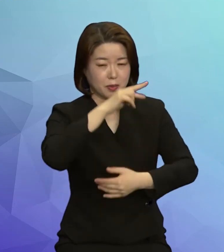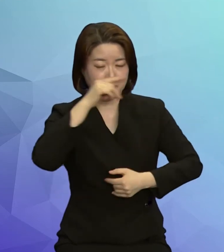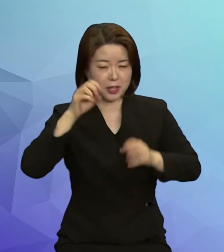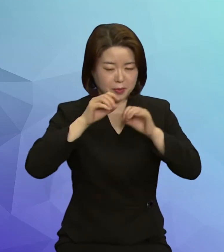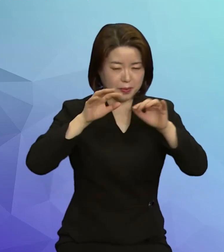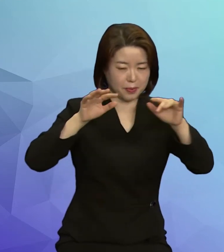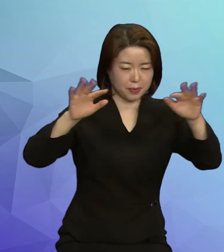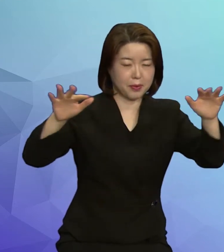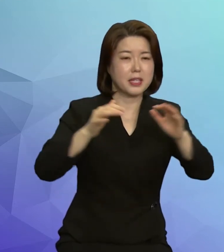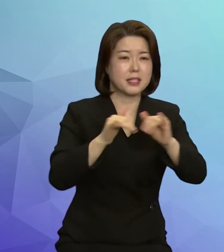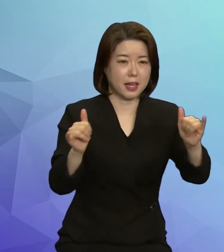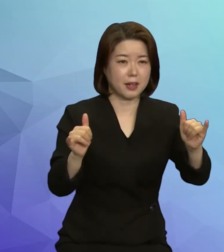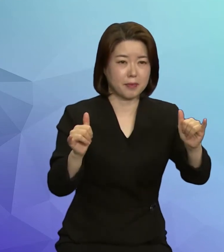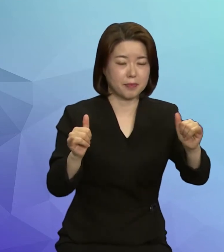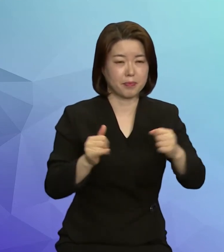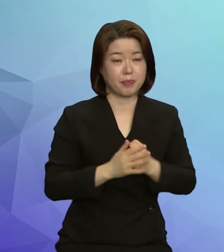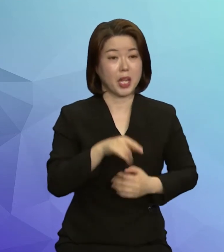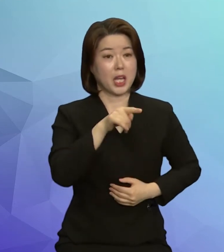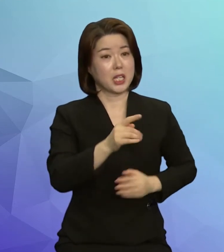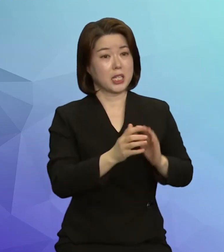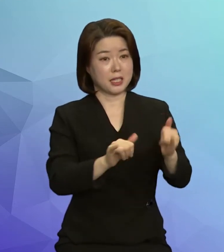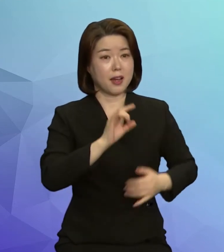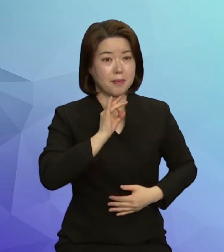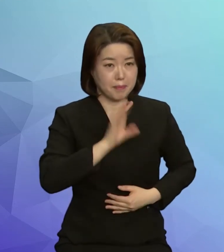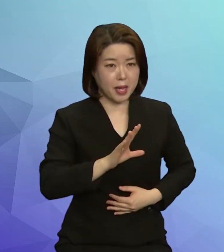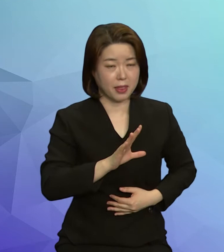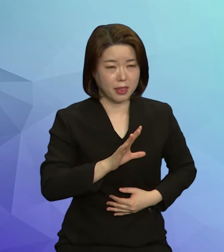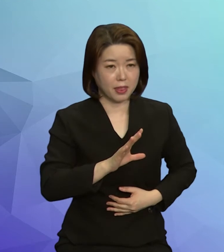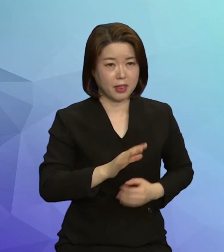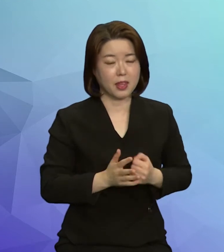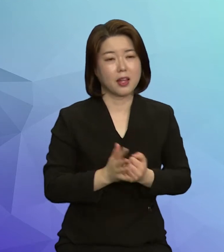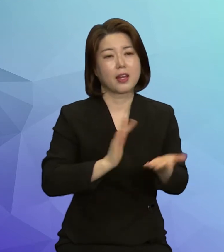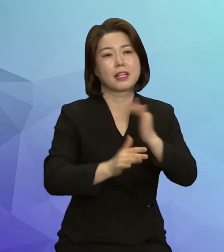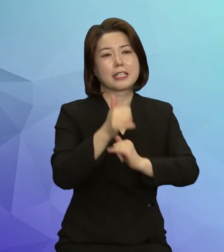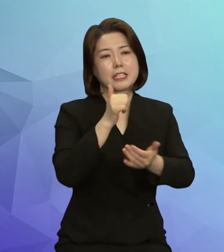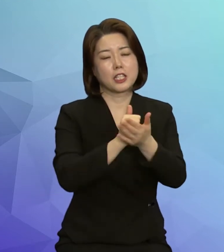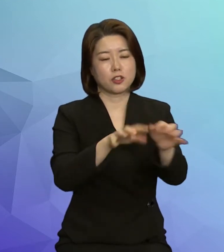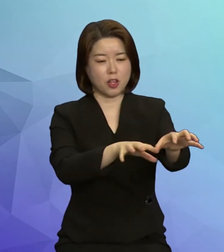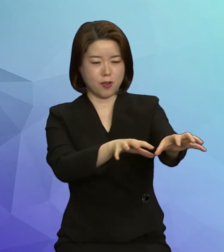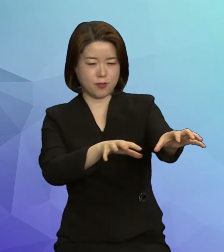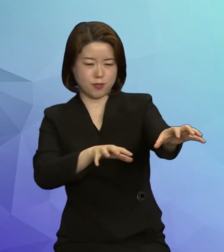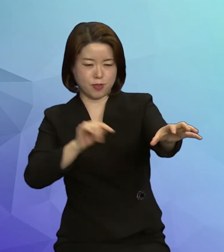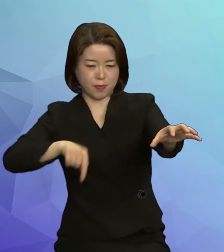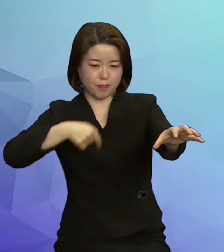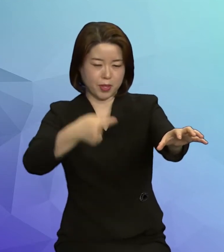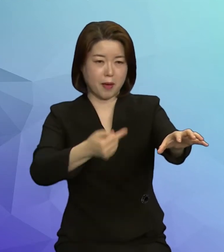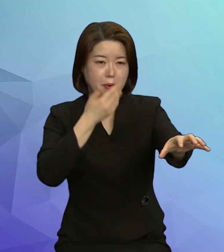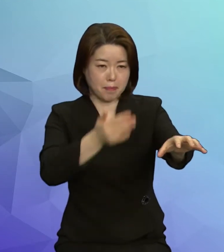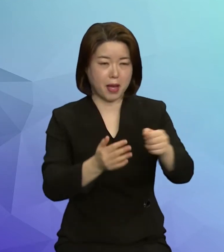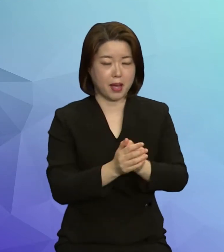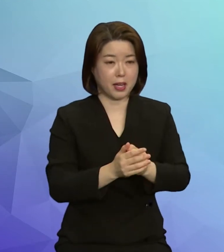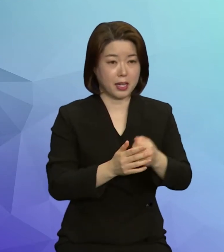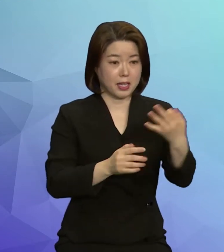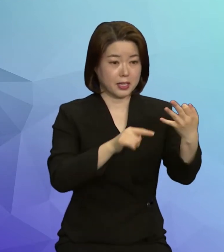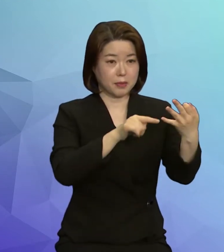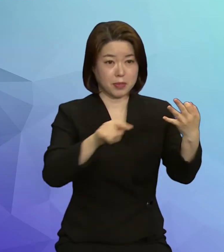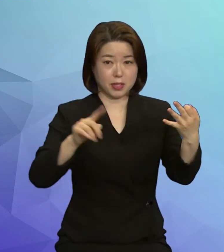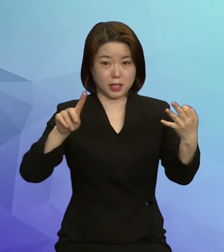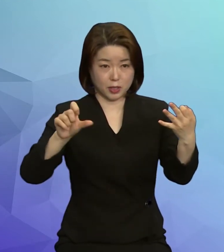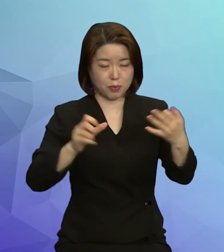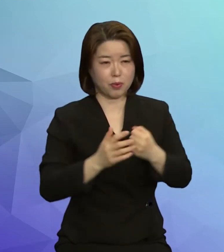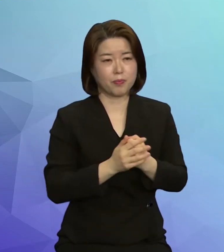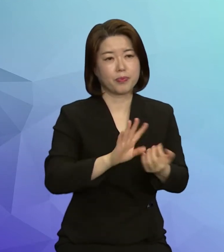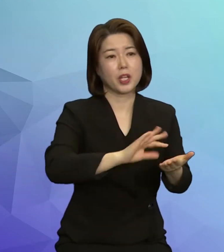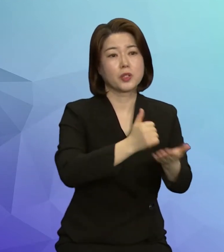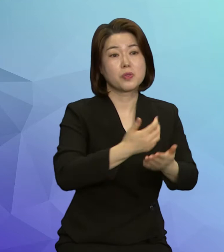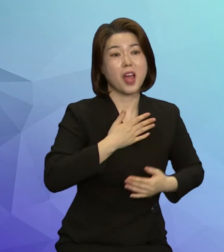그리스도의 향기를 바라는 사람. 이 사람만 예수님의 개선 행렬에 참여하는 사람이에요. 14절,